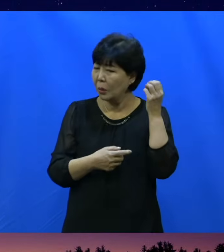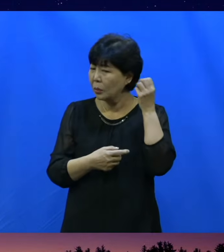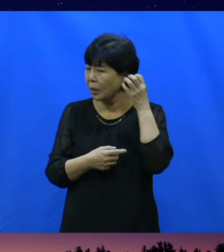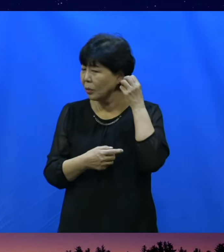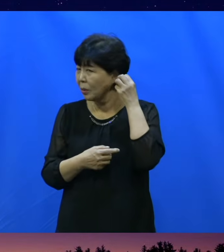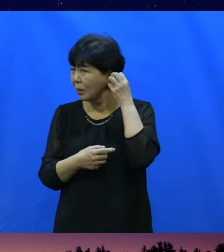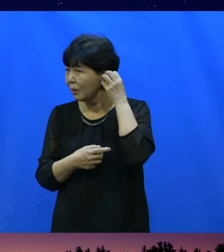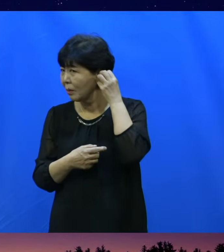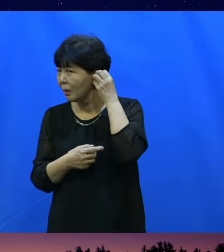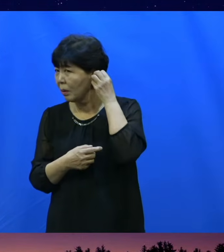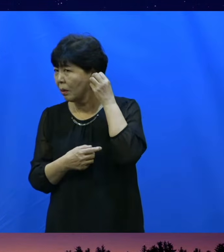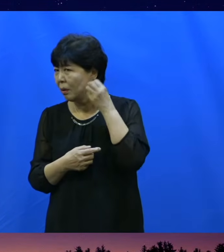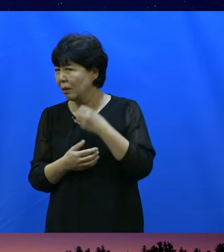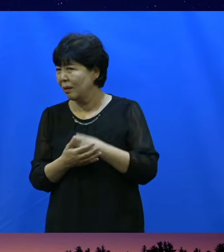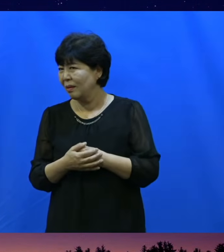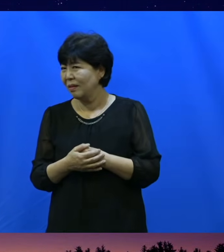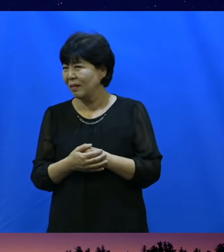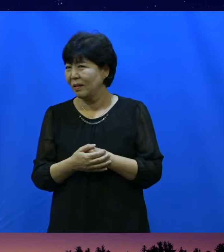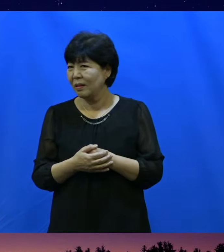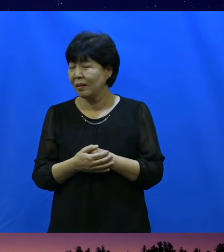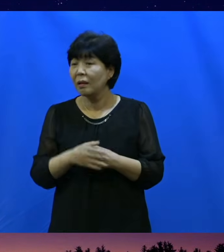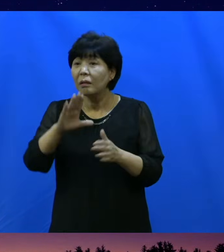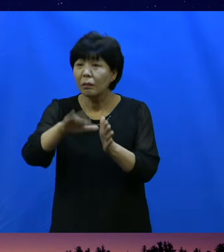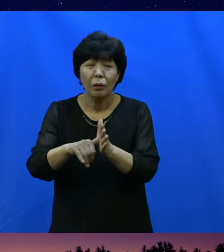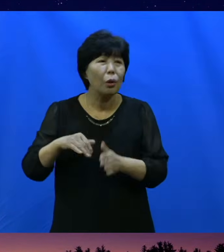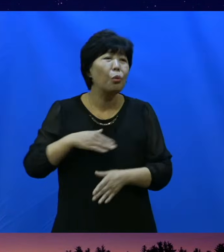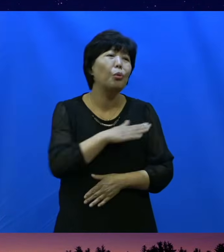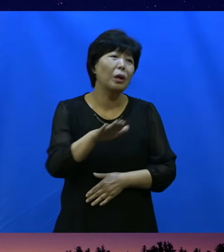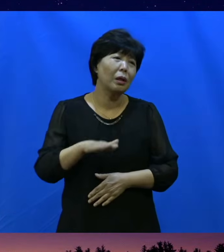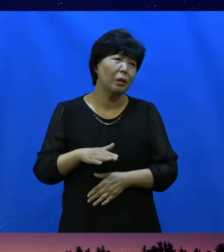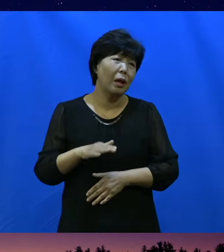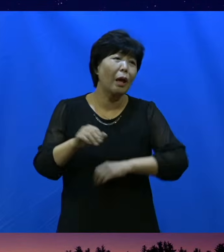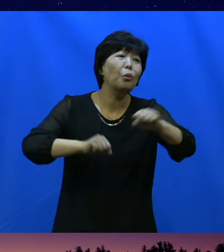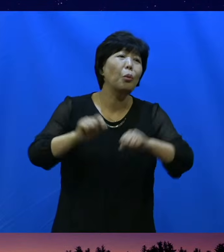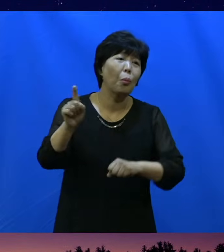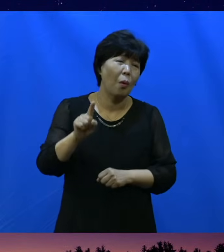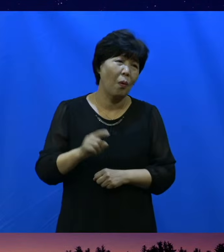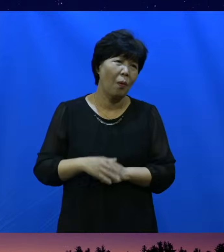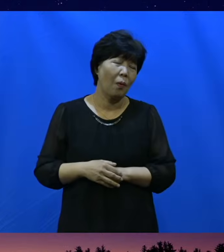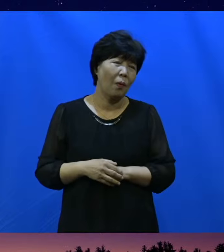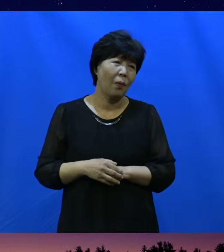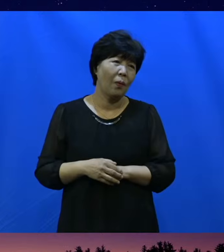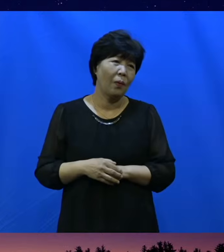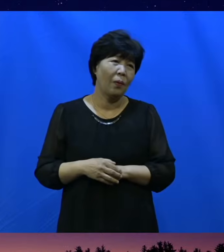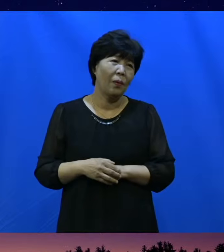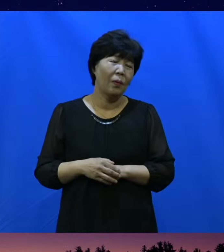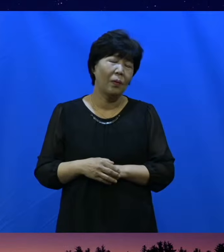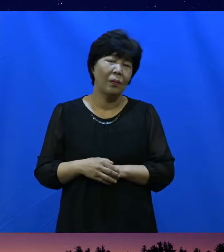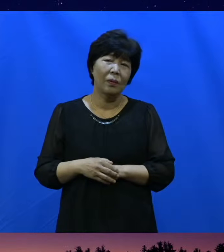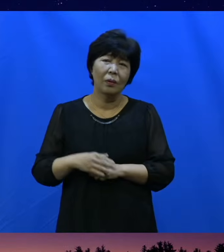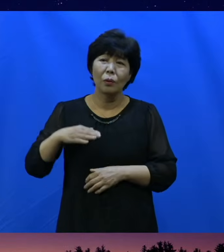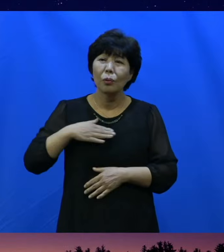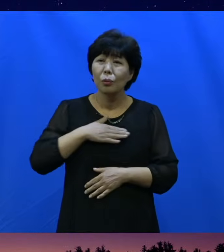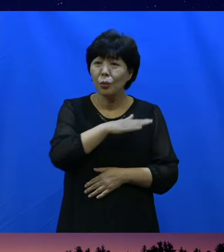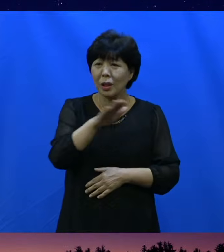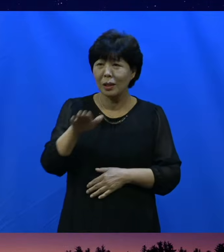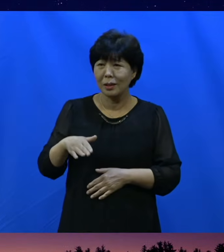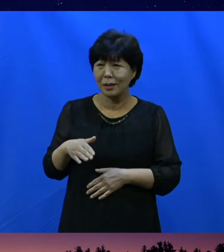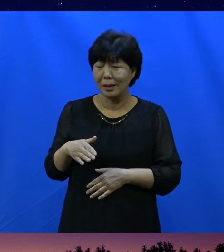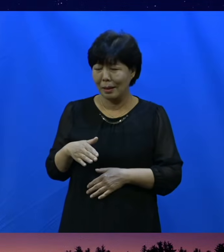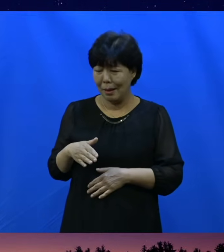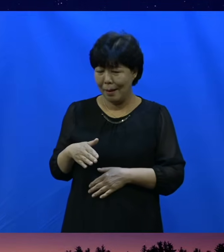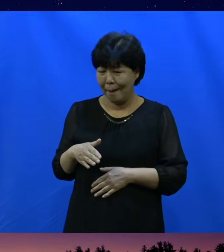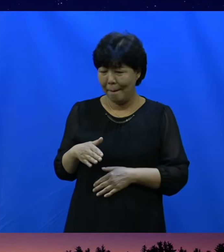여러분, 이럴 때 우리가 어떻게 해야 되죠? 여러분이 찬송하는 건 우리를 완전 고발하는 거예요. 우리를 코너로 몰아가서